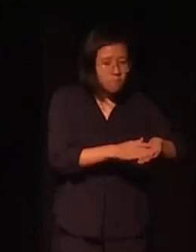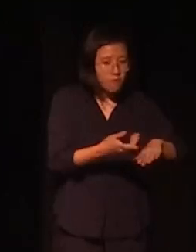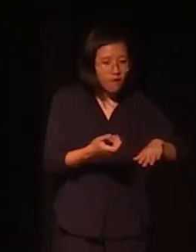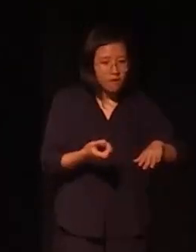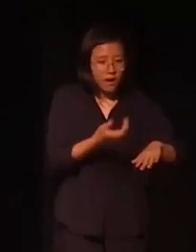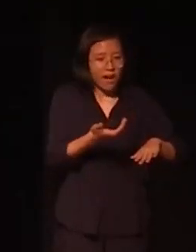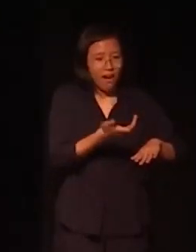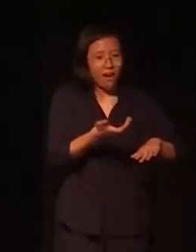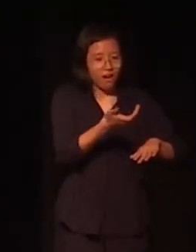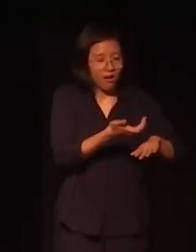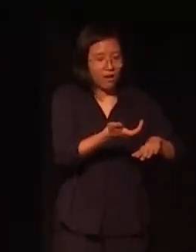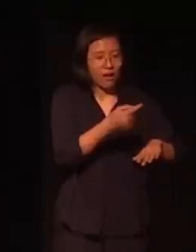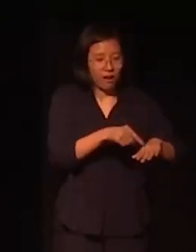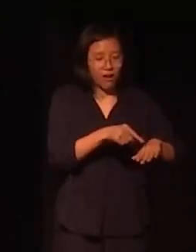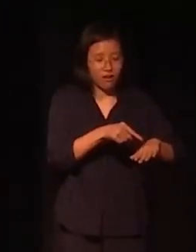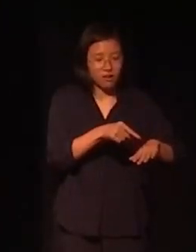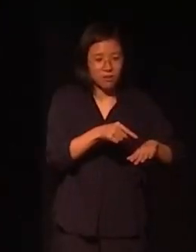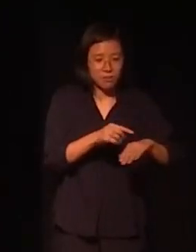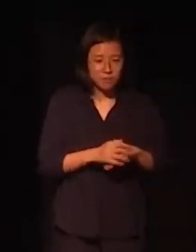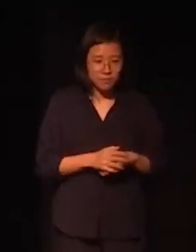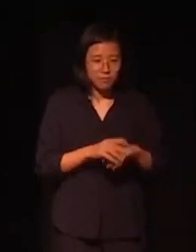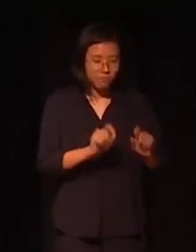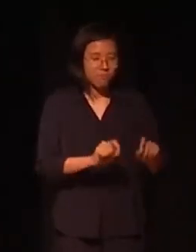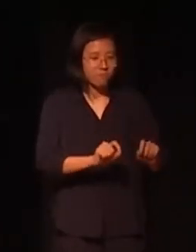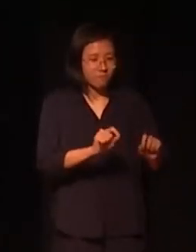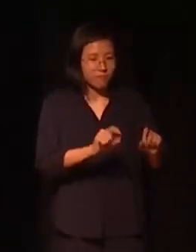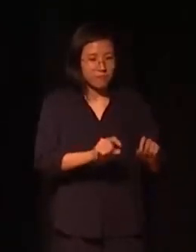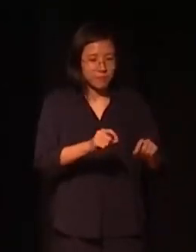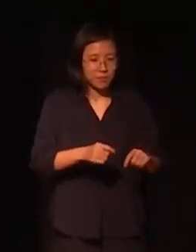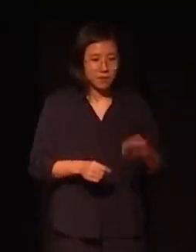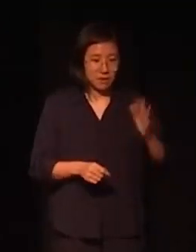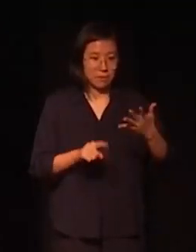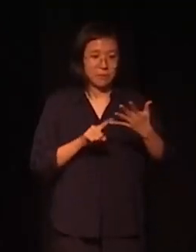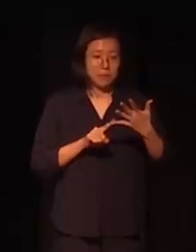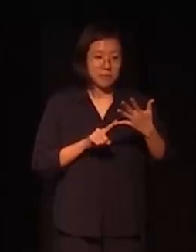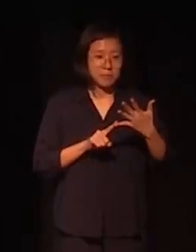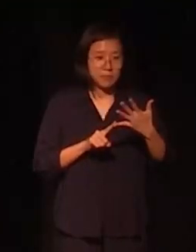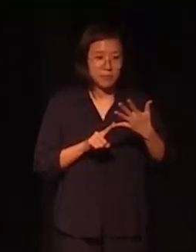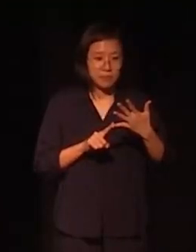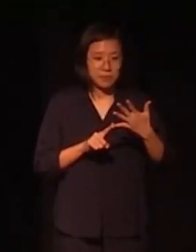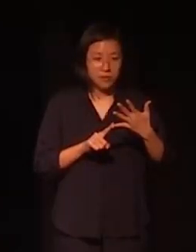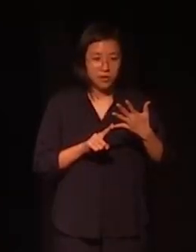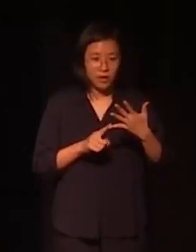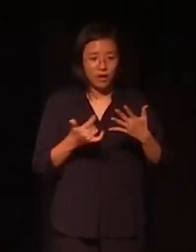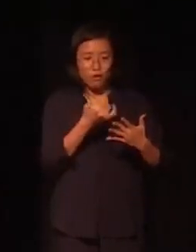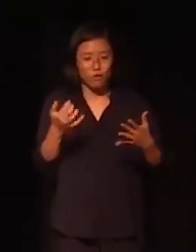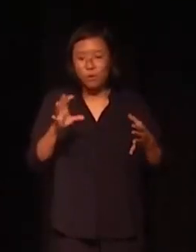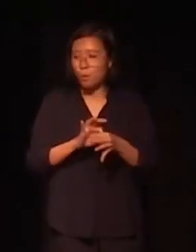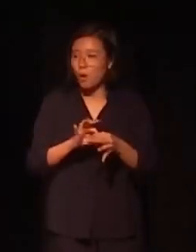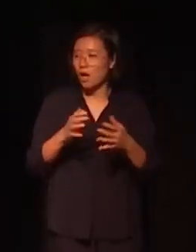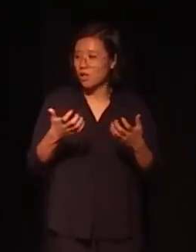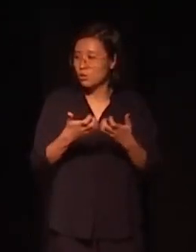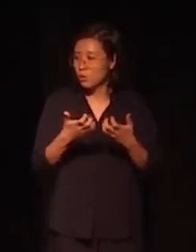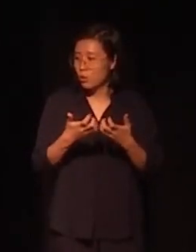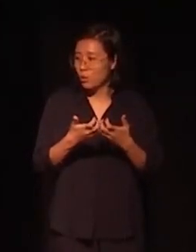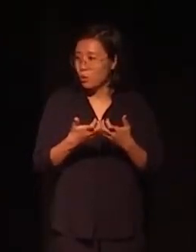the dish name. And then you have got full translation of numerals. Sometimes you've got 凉